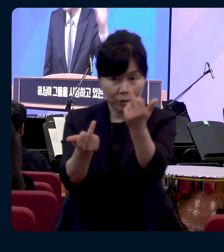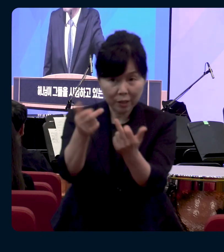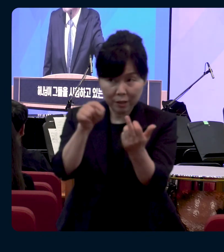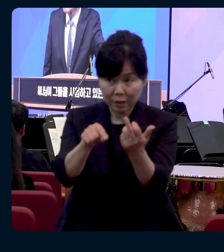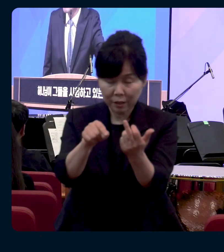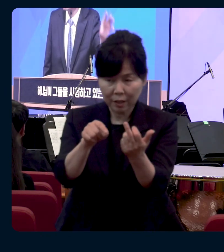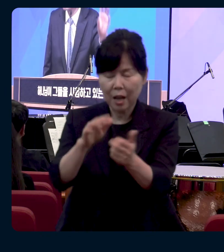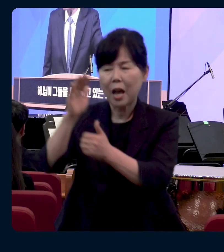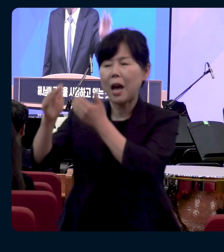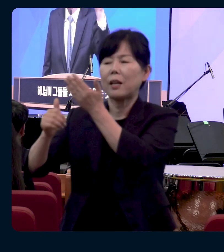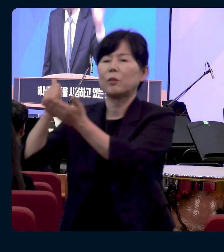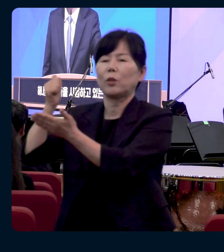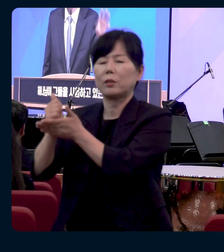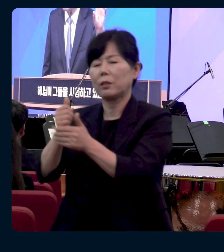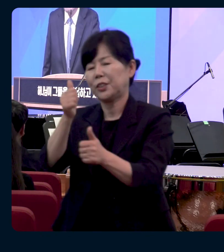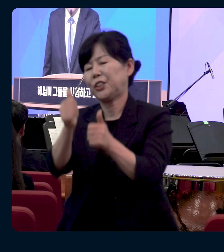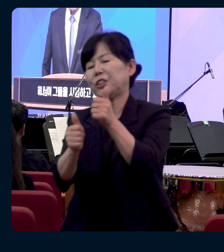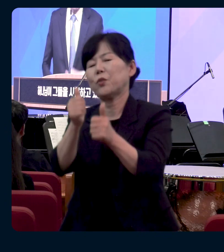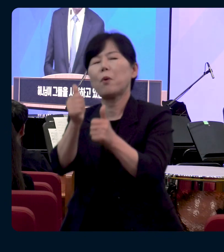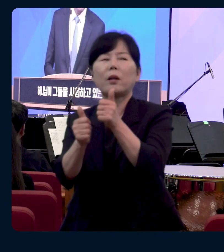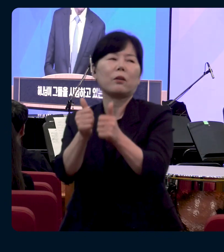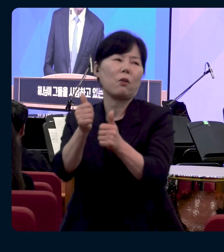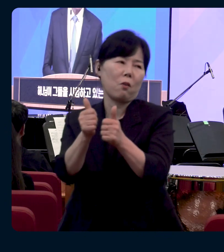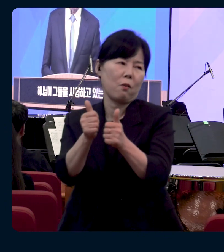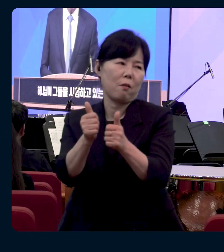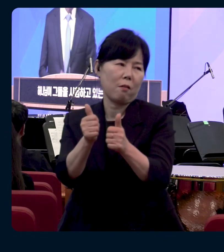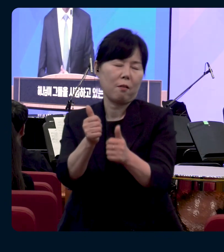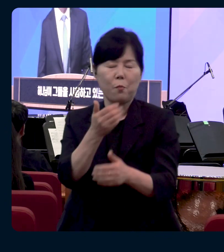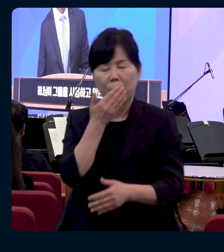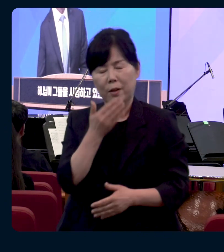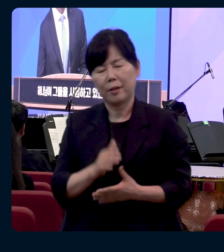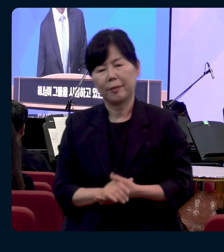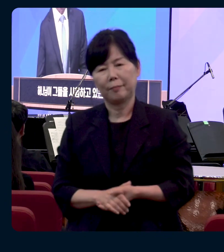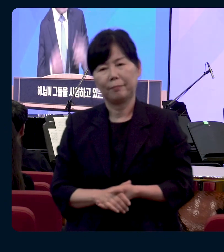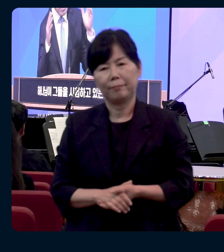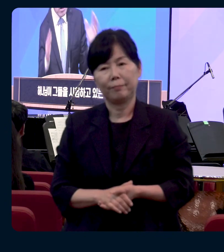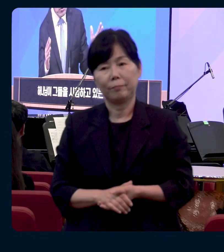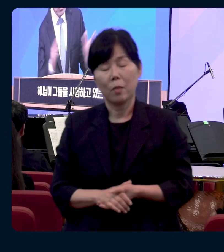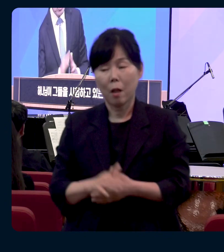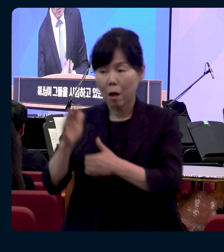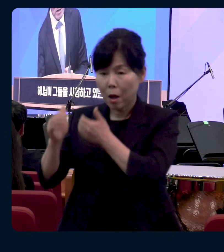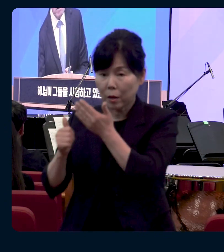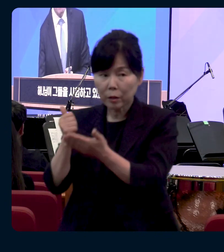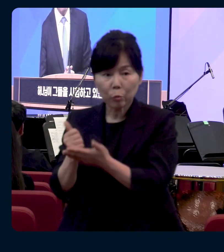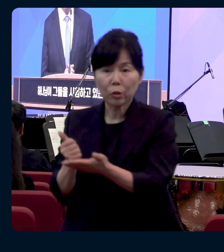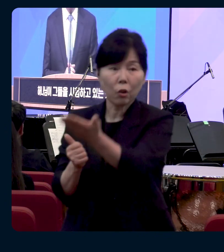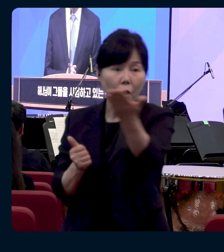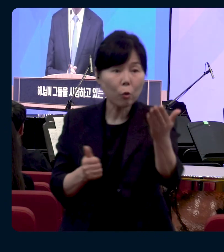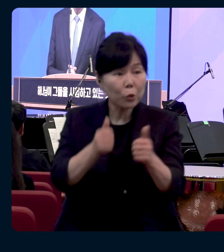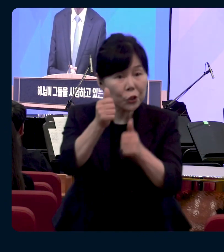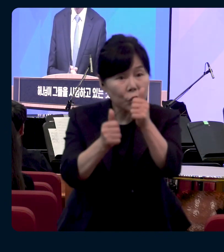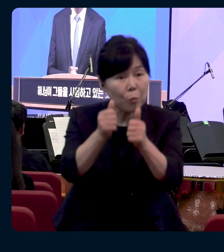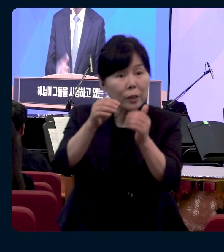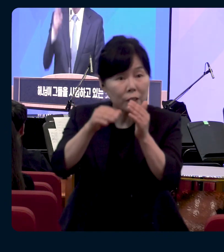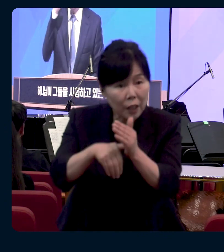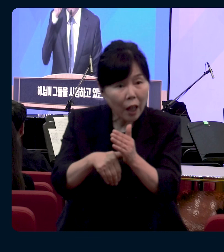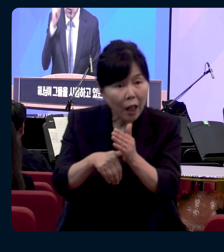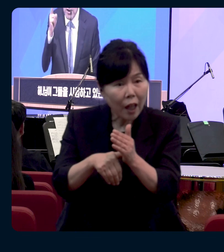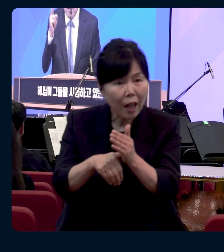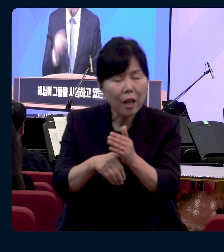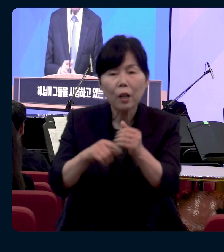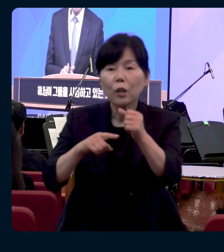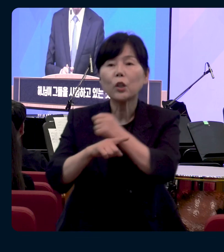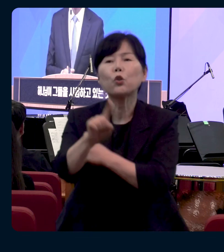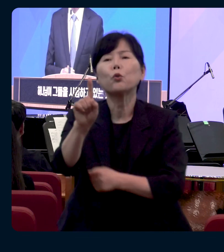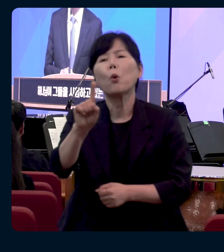하나님의 시험이다라고 볼 수 있는 것이죠. 자, 근데 여러분, 하나님이 우리를 시험하실 때 그것은 두